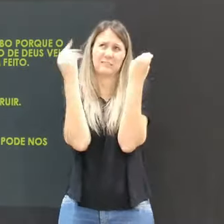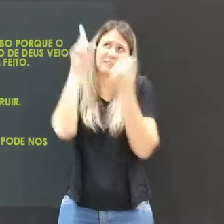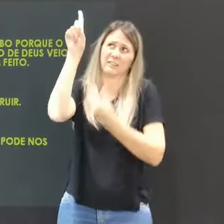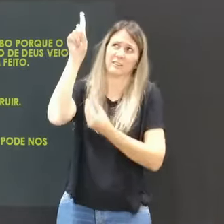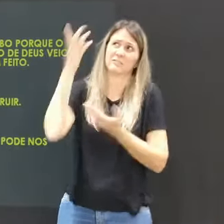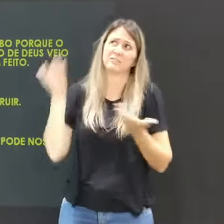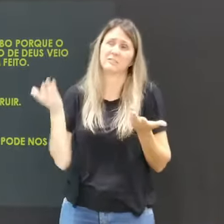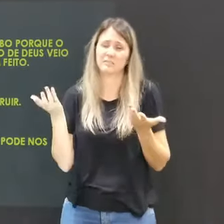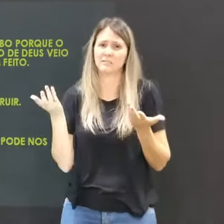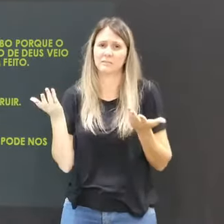Esquece.